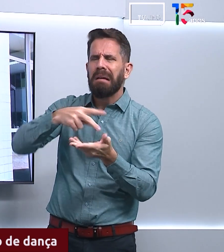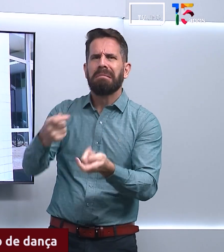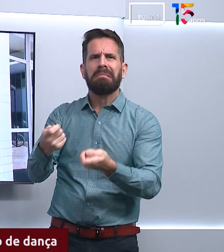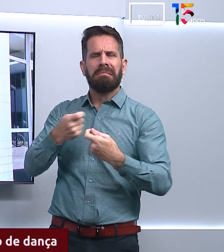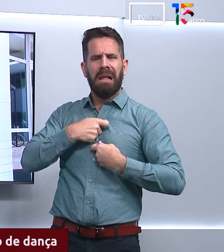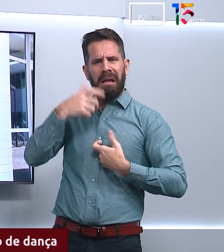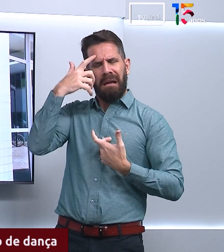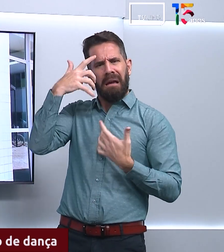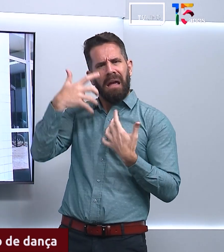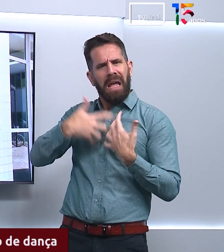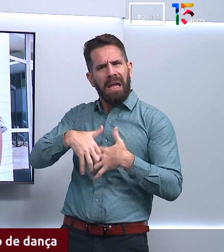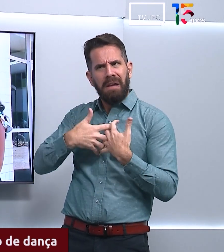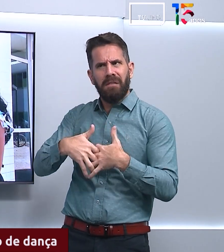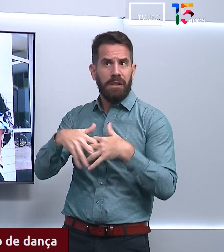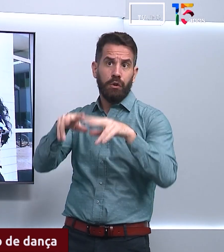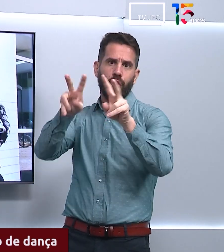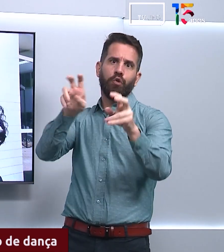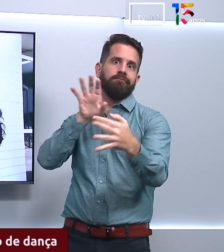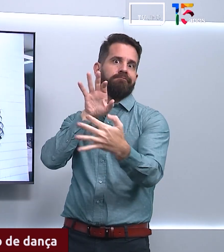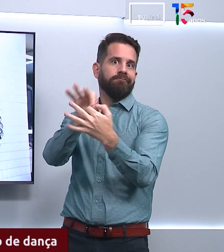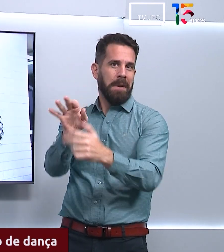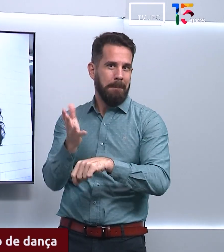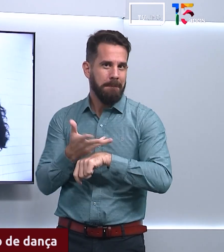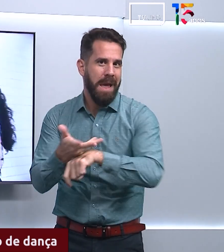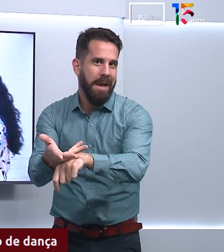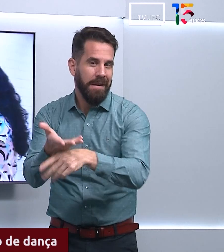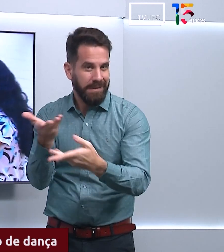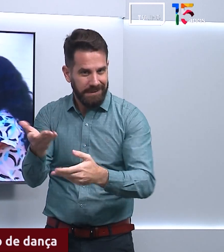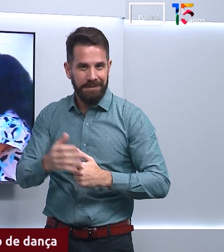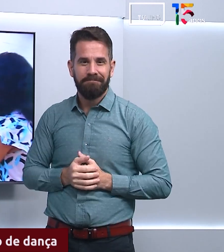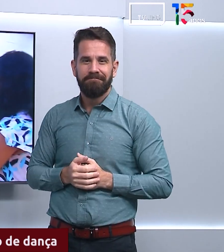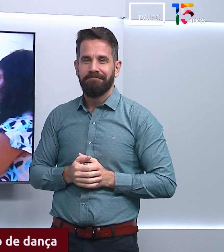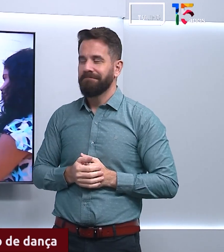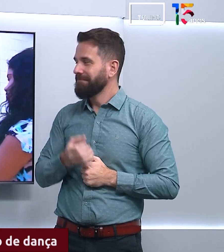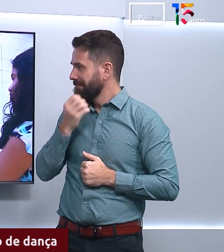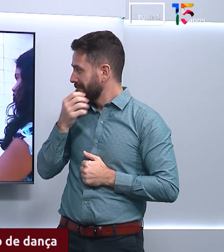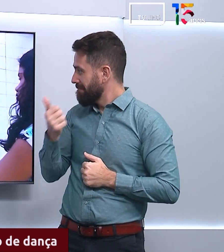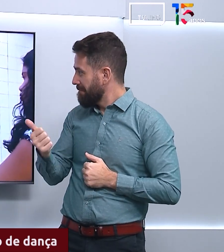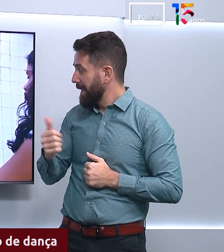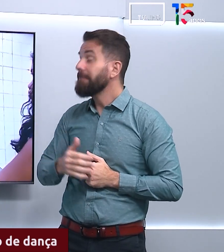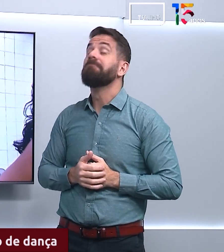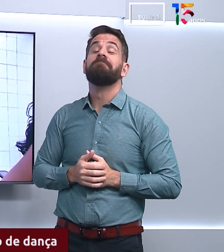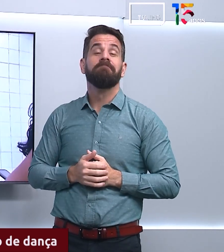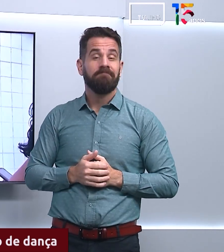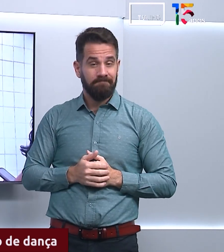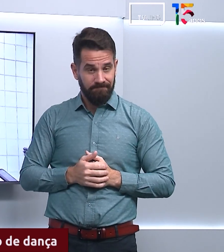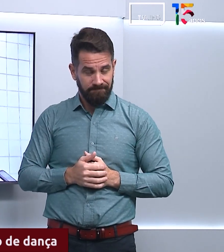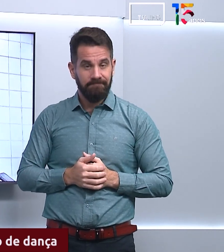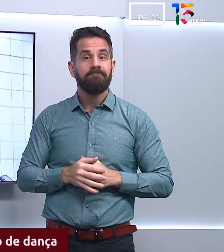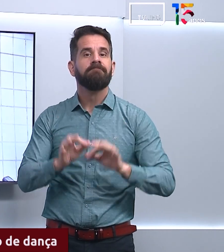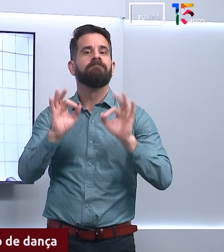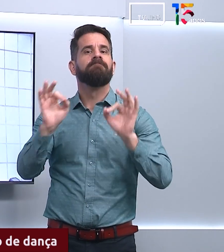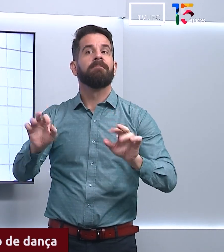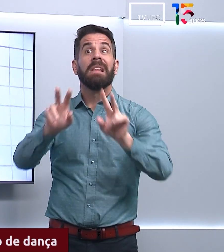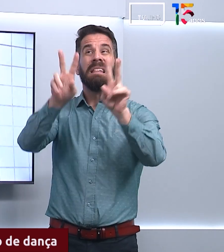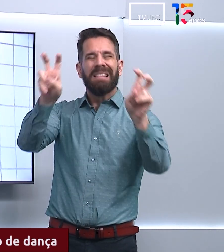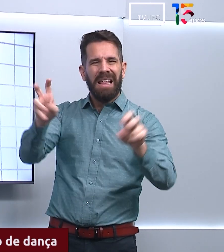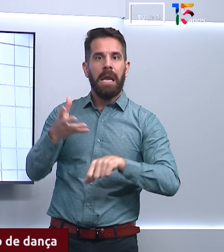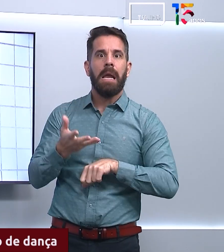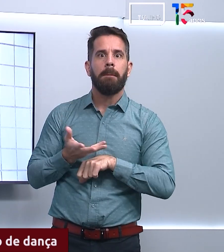reflexão sobre a pressa tudo bom tudo bem Você Ana bom o espetáculo pressa